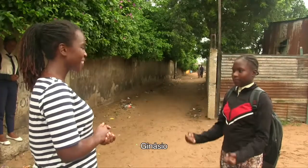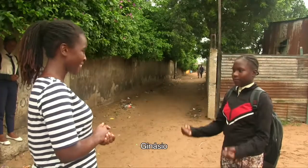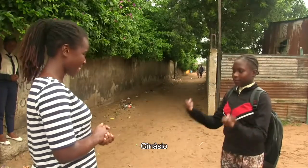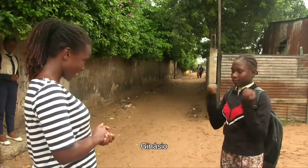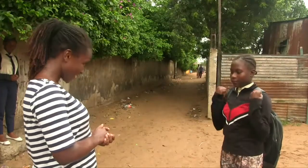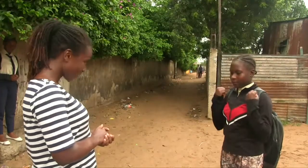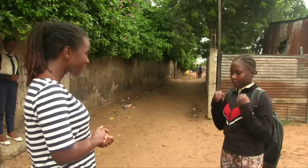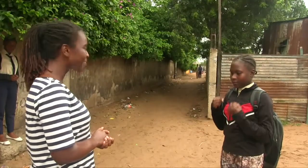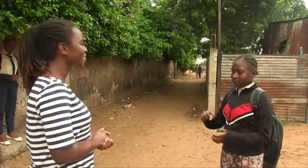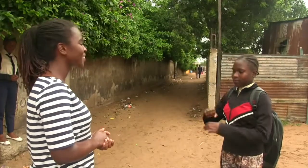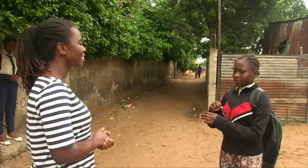Ginásio.